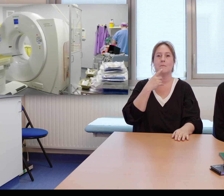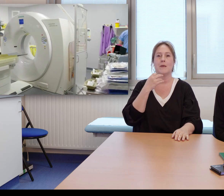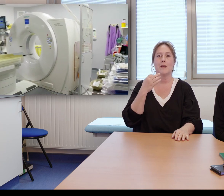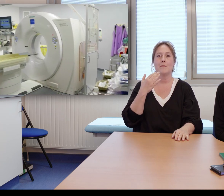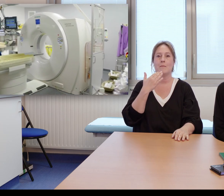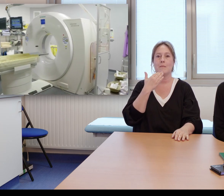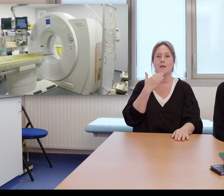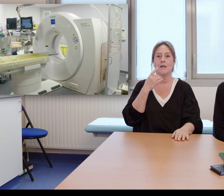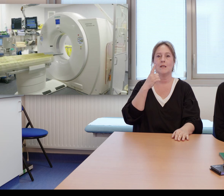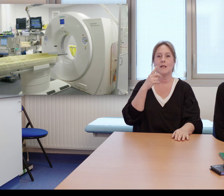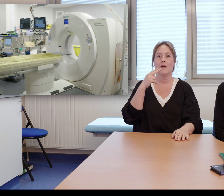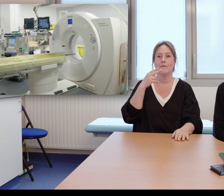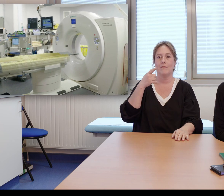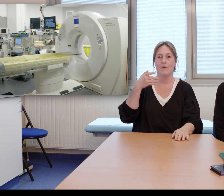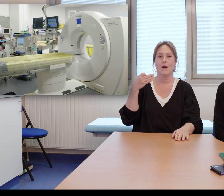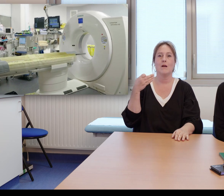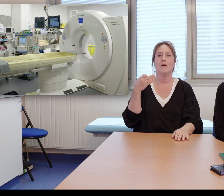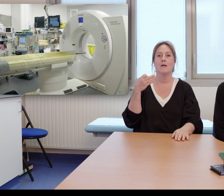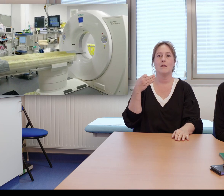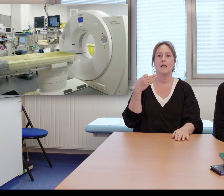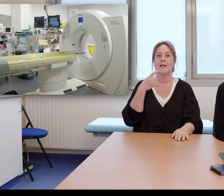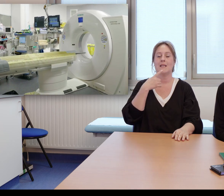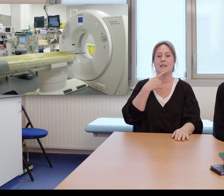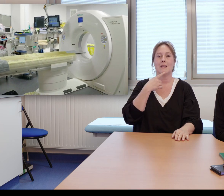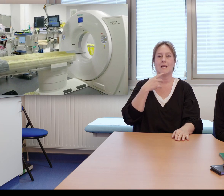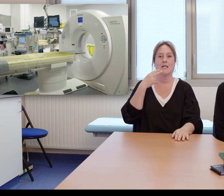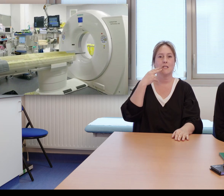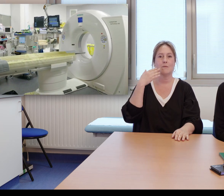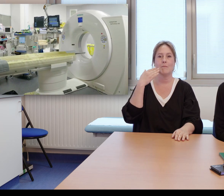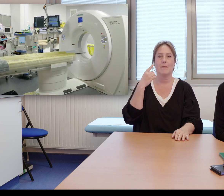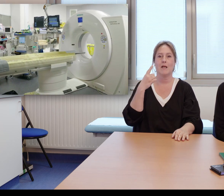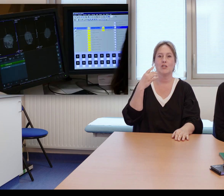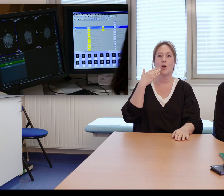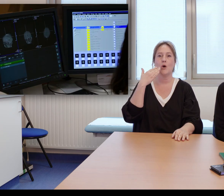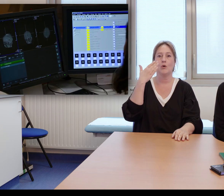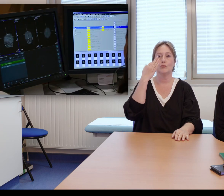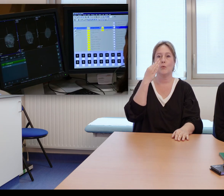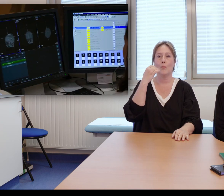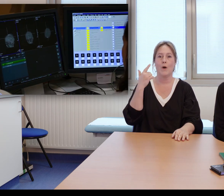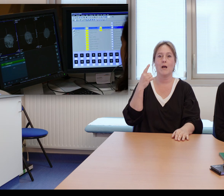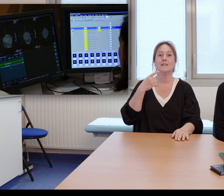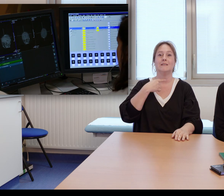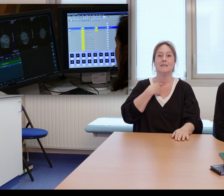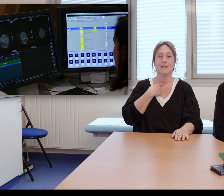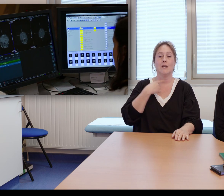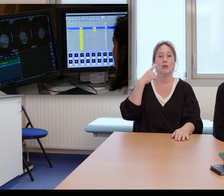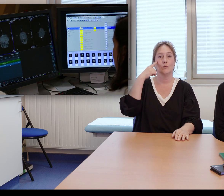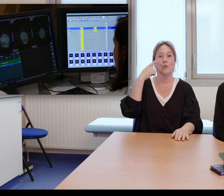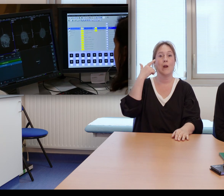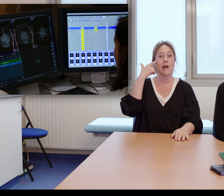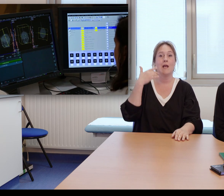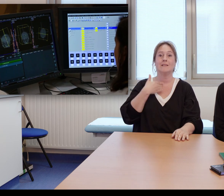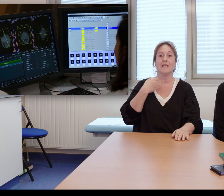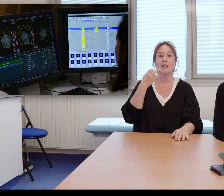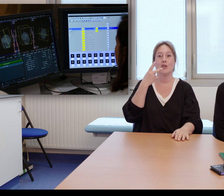qui permet d'avoir des images en 3D de l'intérieur de